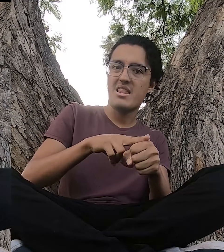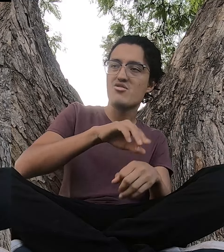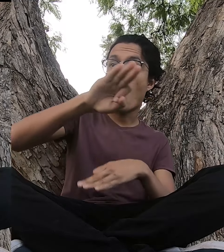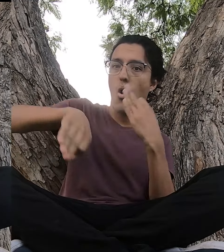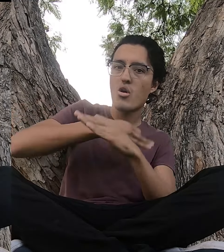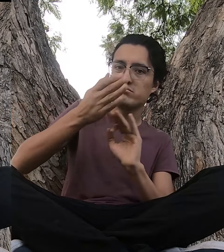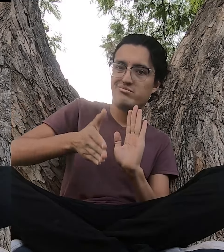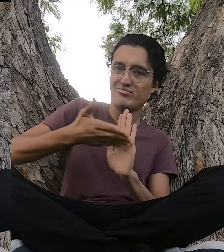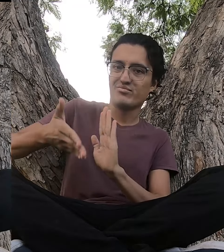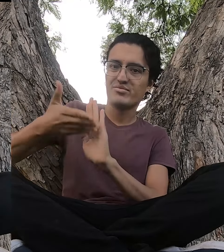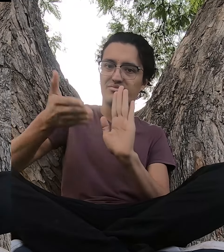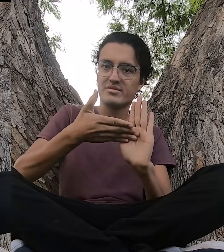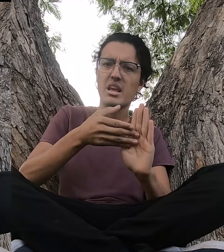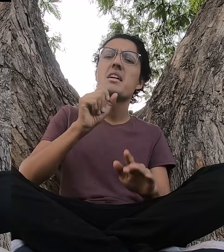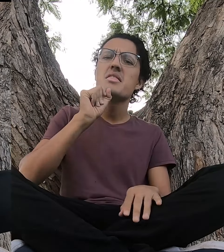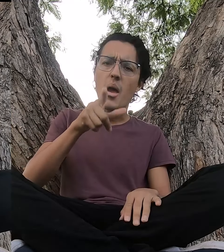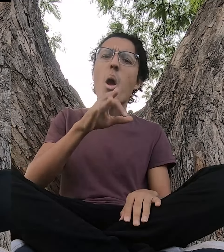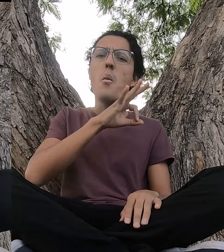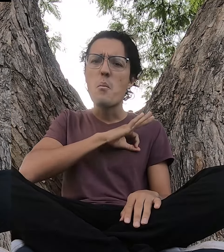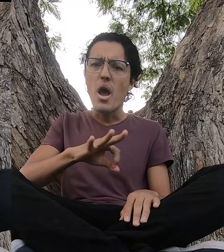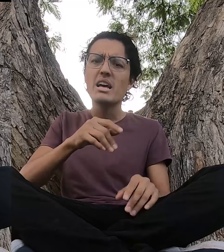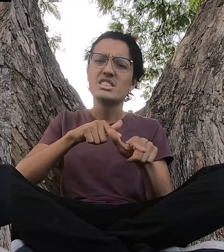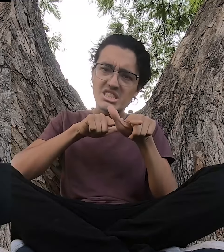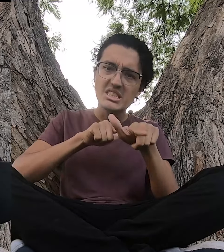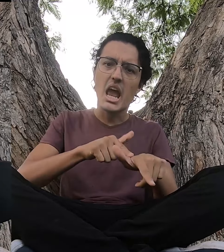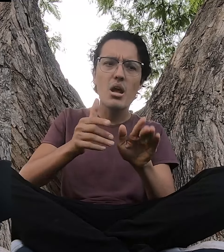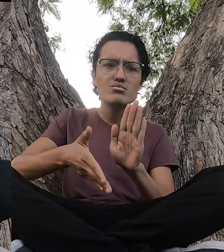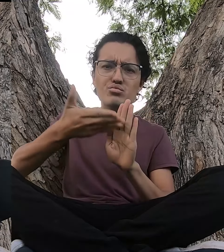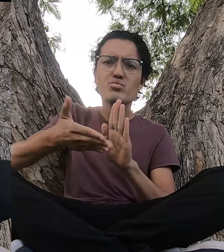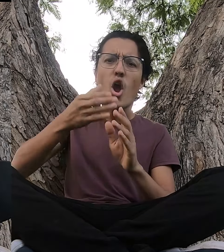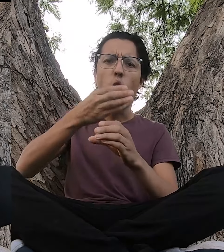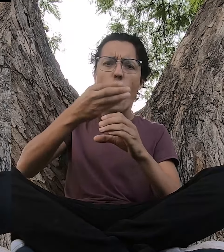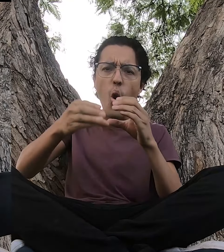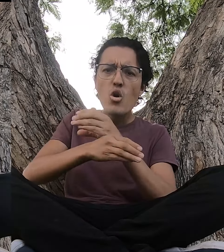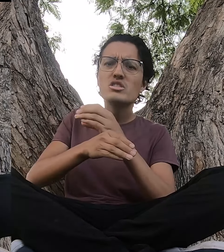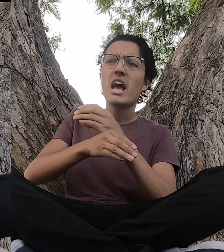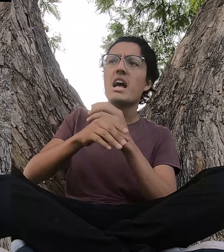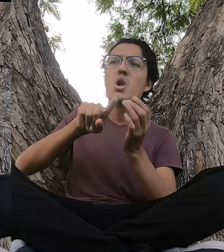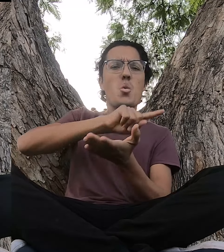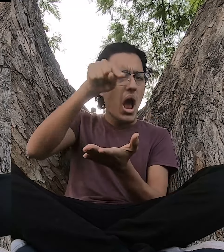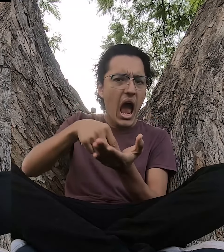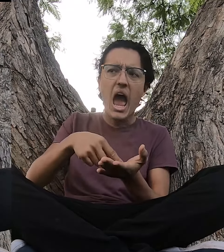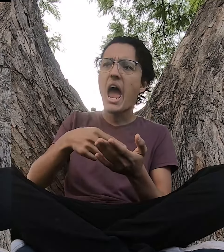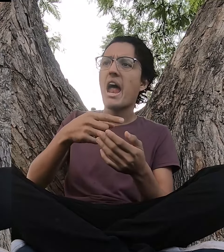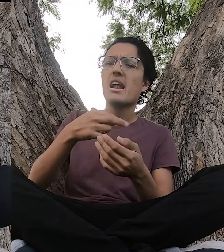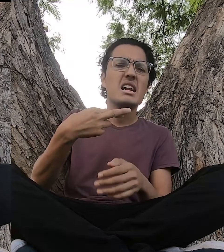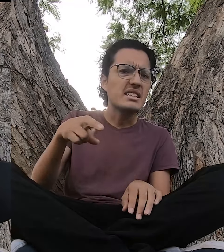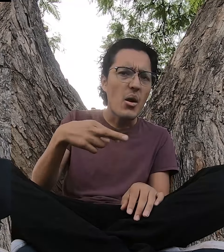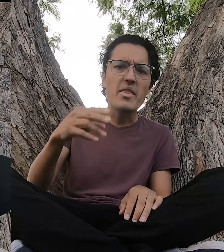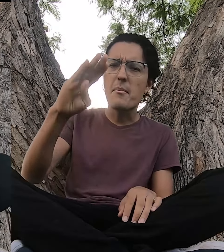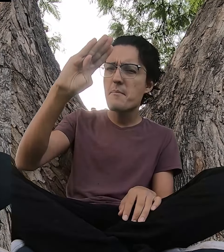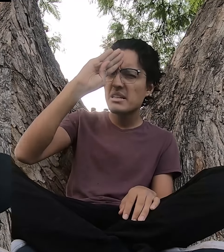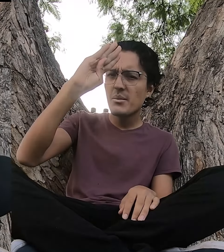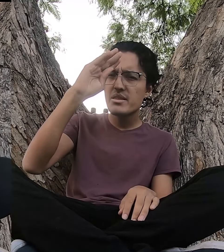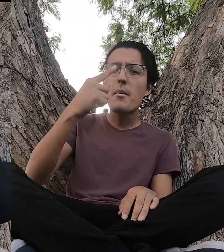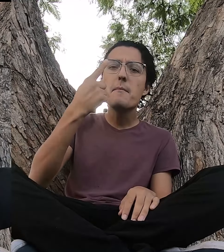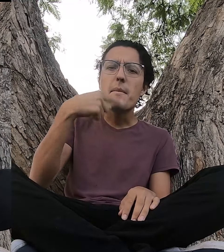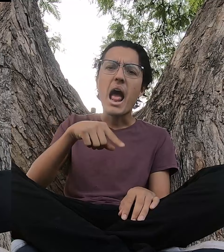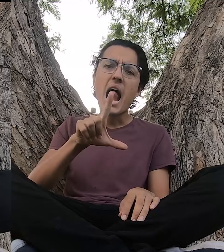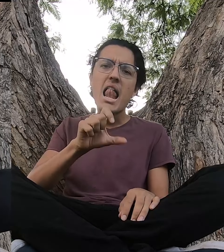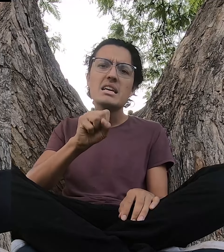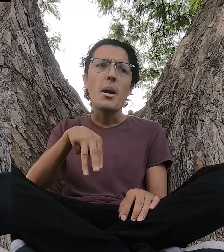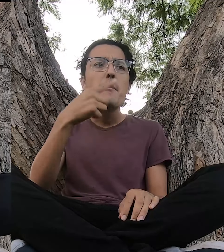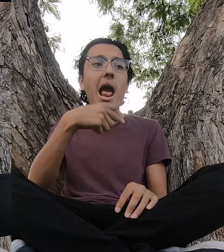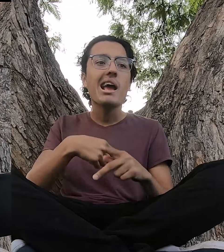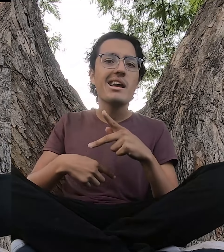que todos hemos construido de alguna manera. Entonces también podemos seguir construyendo cosas, seguir construyendo lugares,